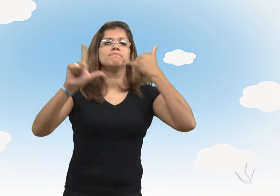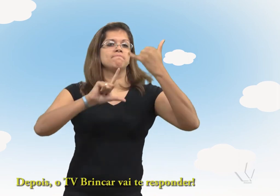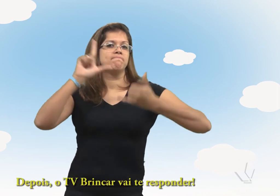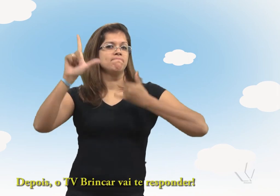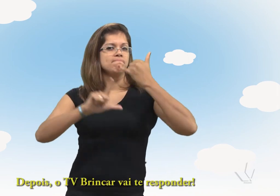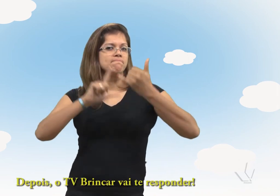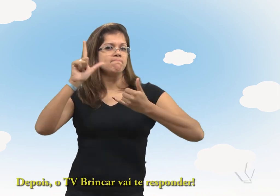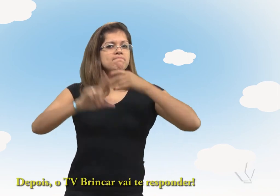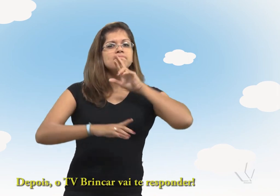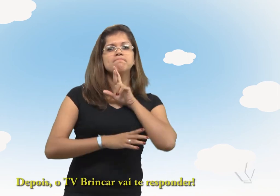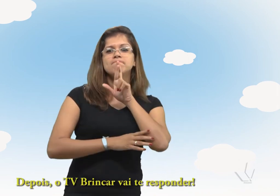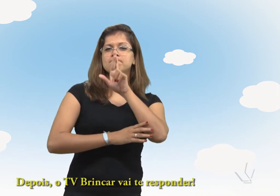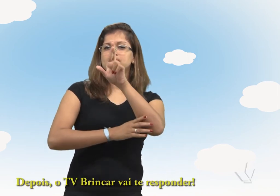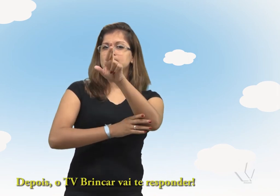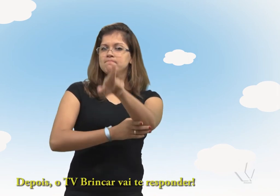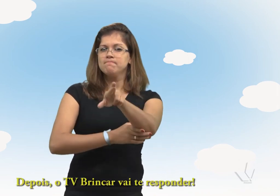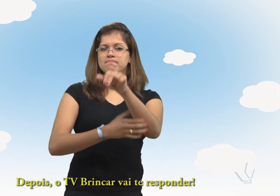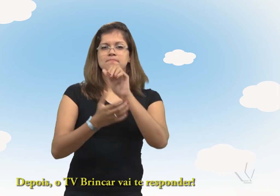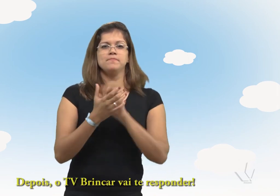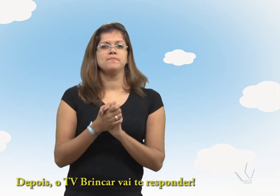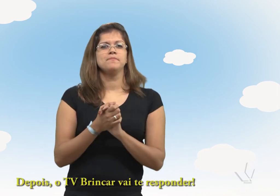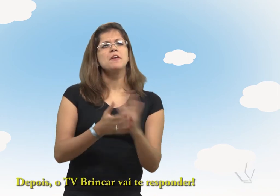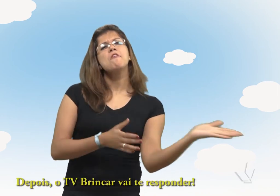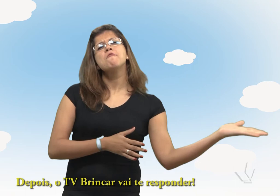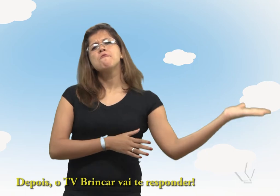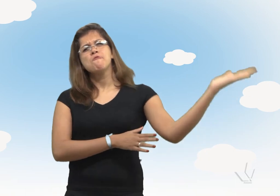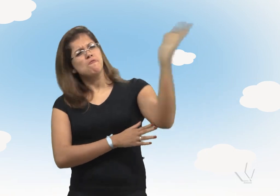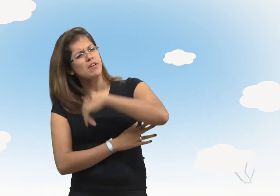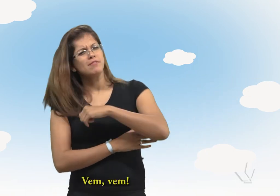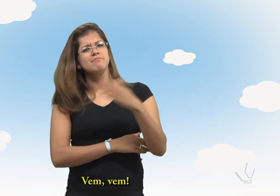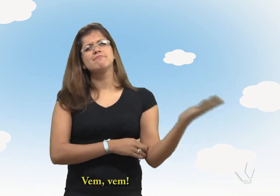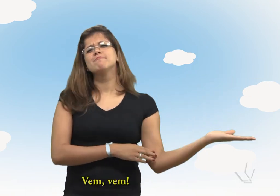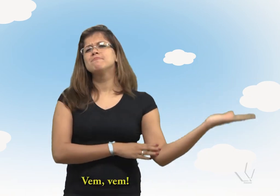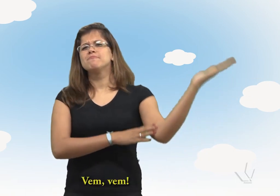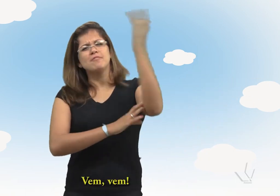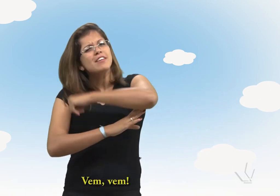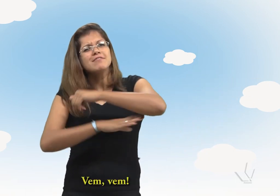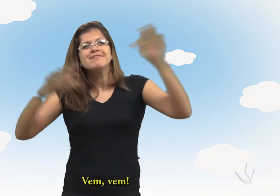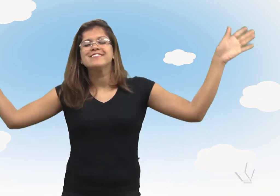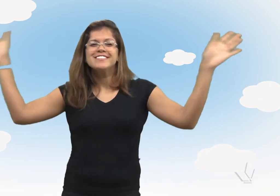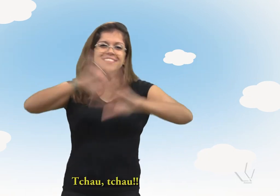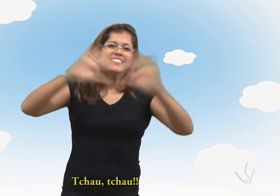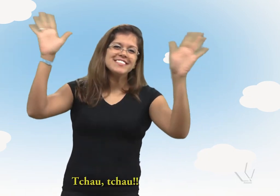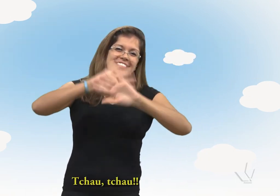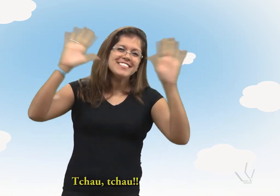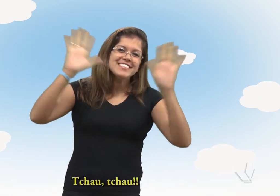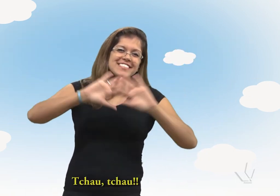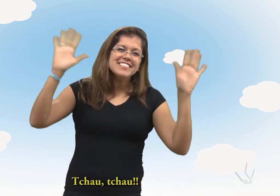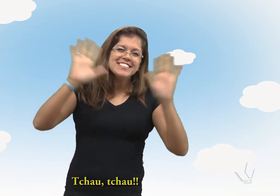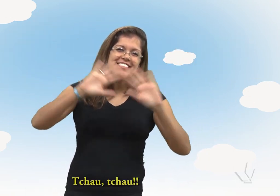Depois, o TV Brincar vai te responder. Vem! Vem! Tchau, tchau!